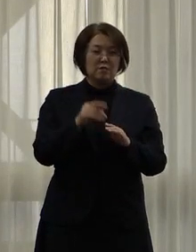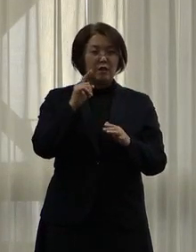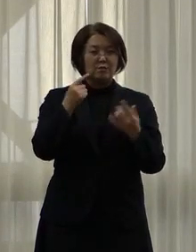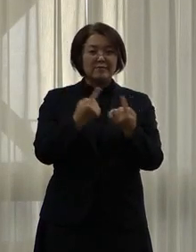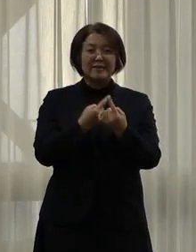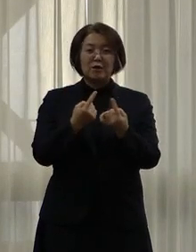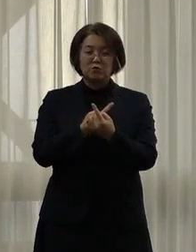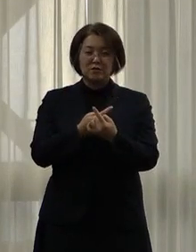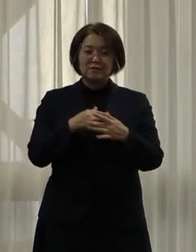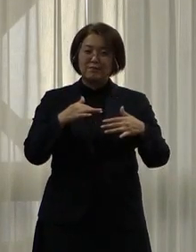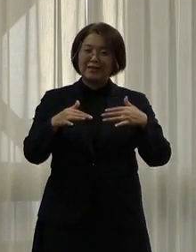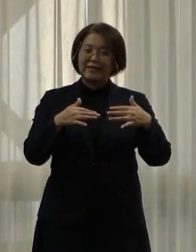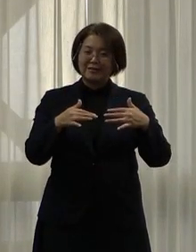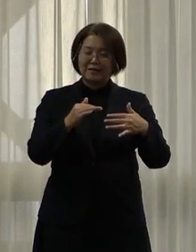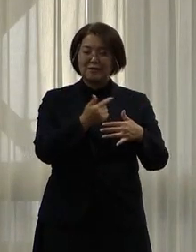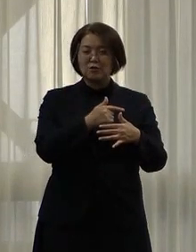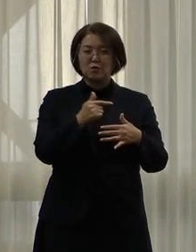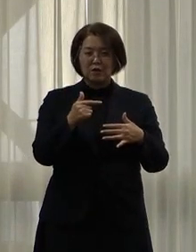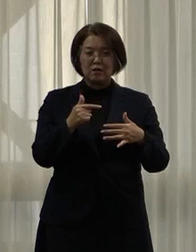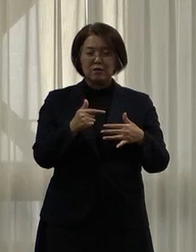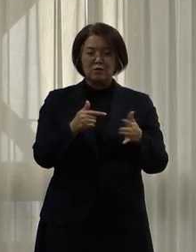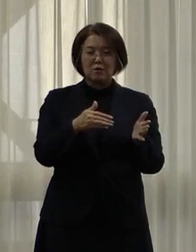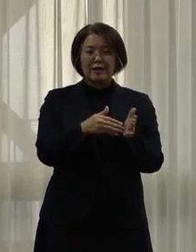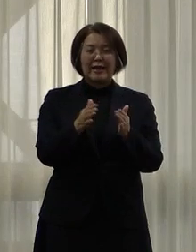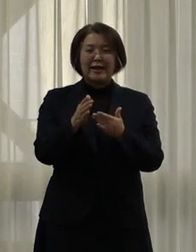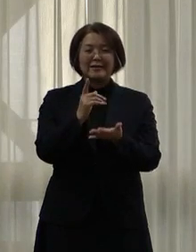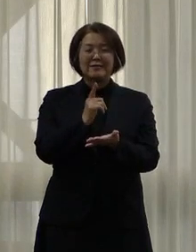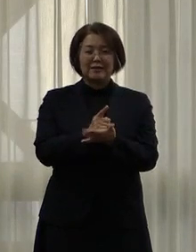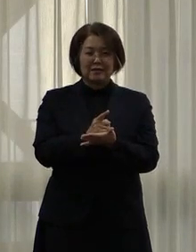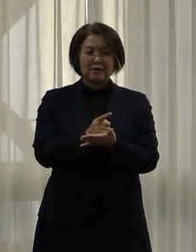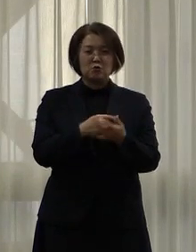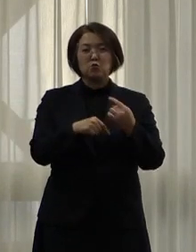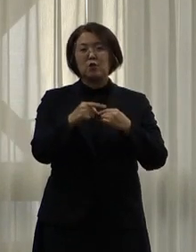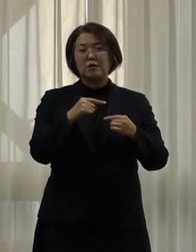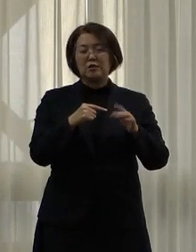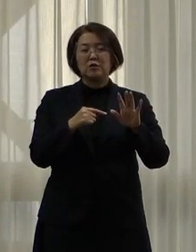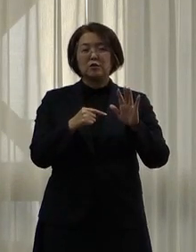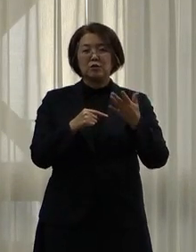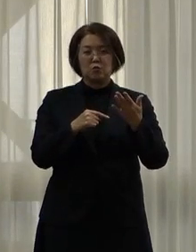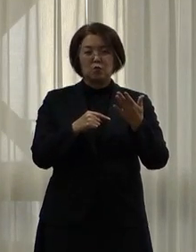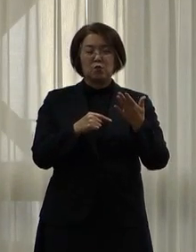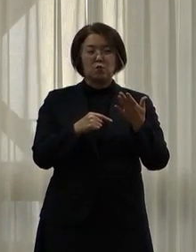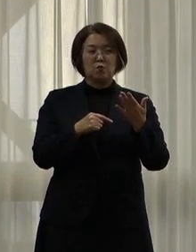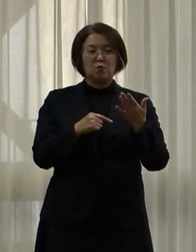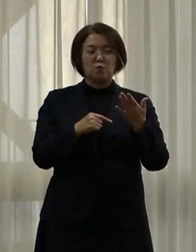し、デザインだったりですねにとどめるということだったんですけれども、その場合のその